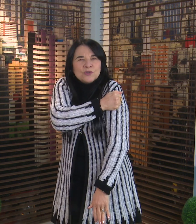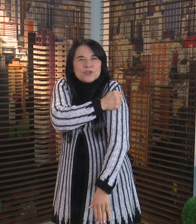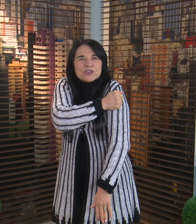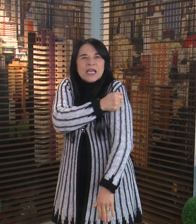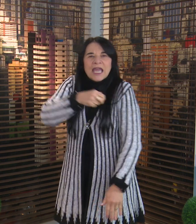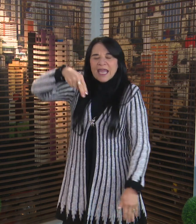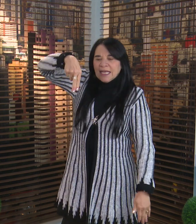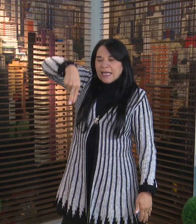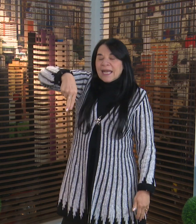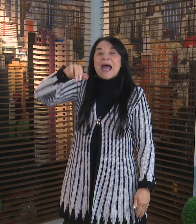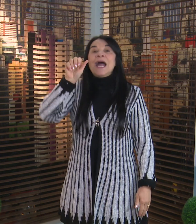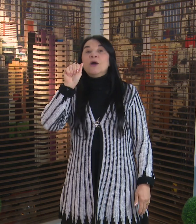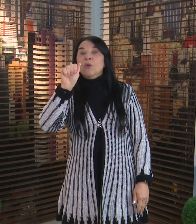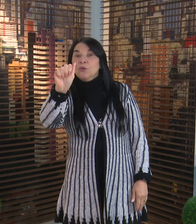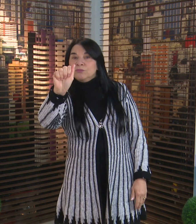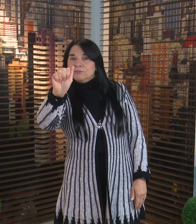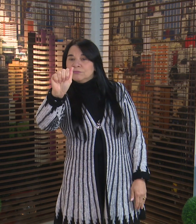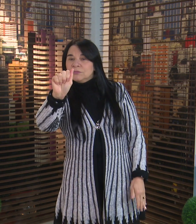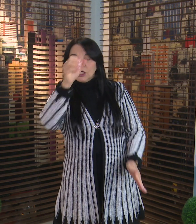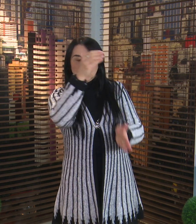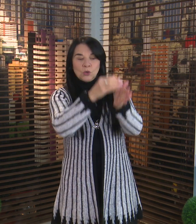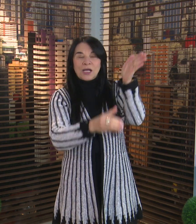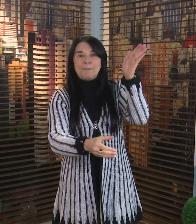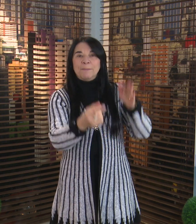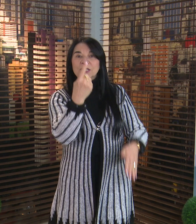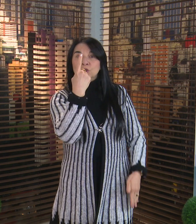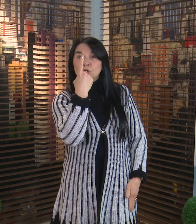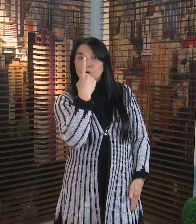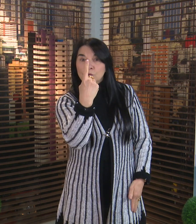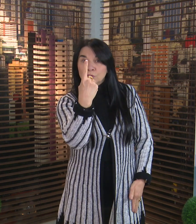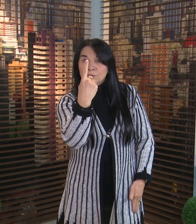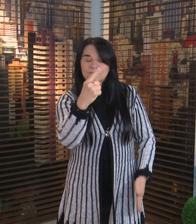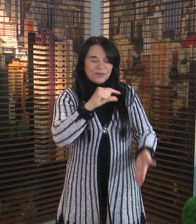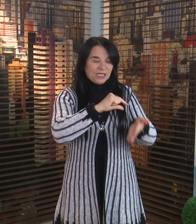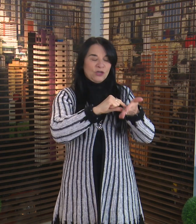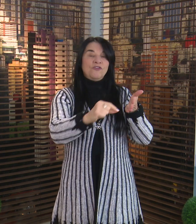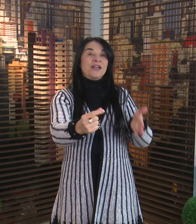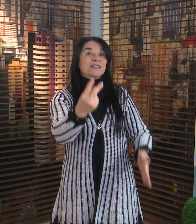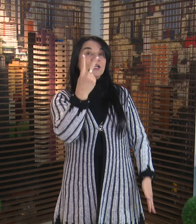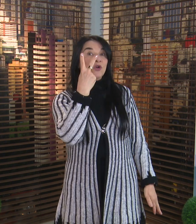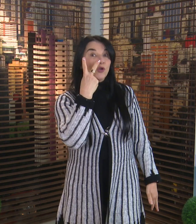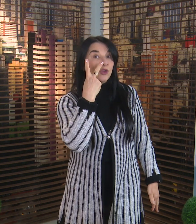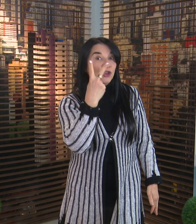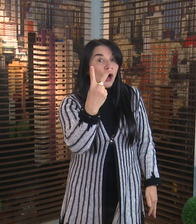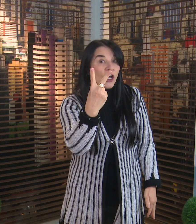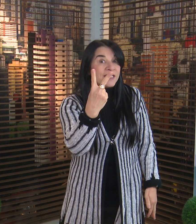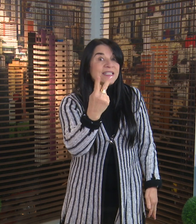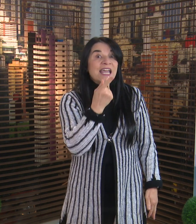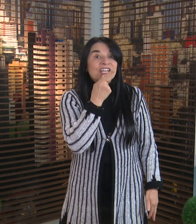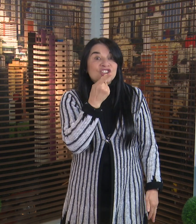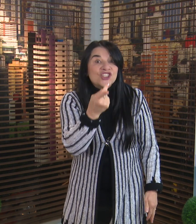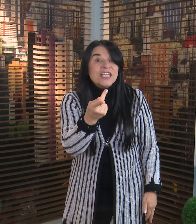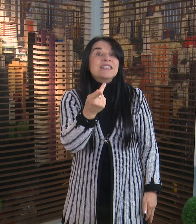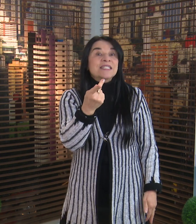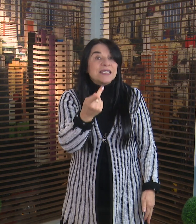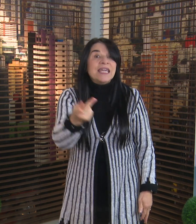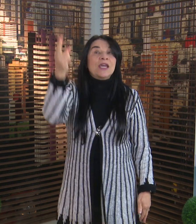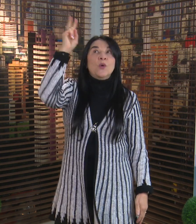Alunos, em Naum, no capítulo 1 e no versículo 2, diz que